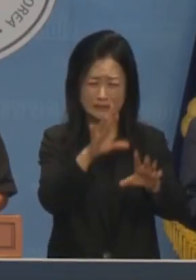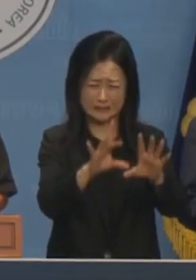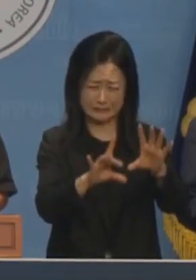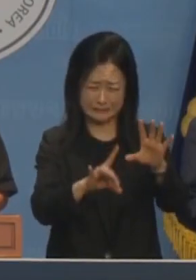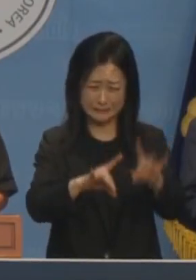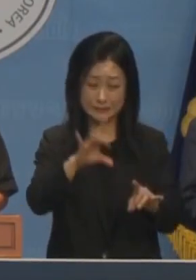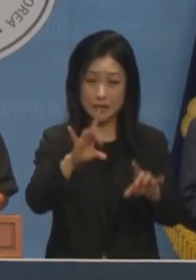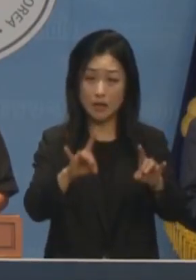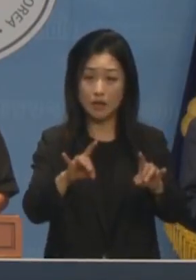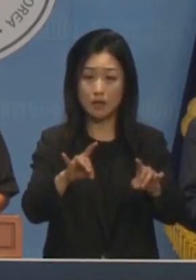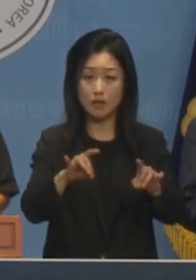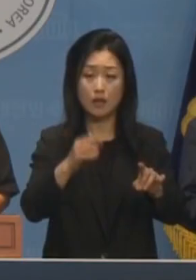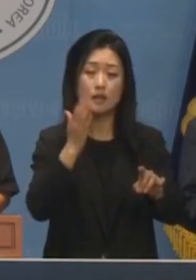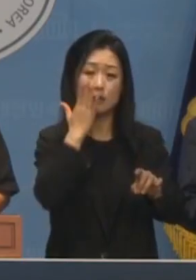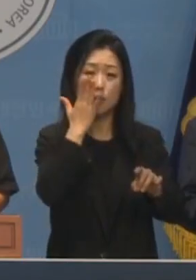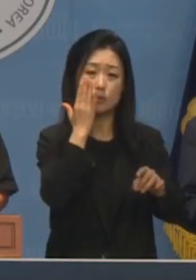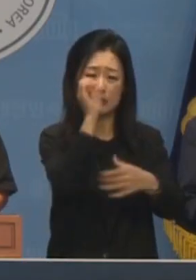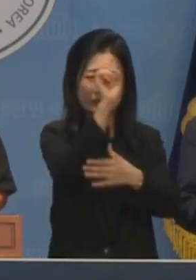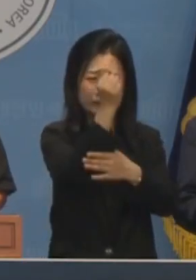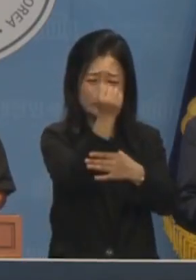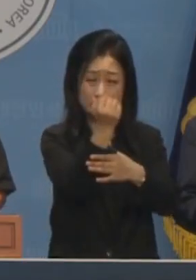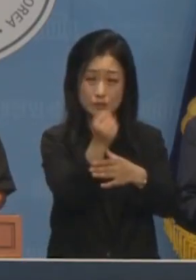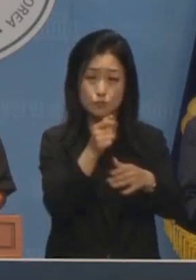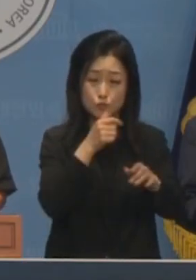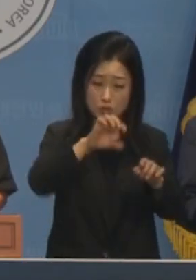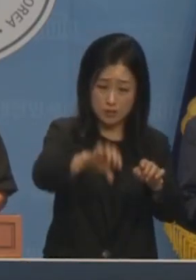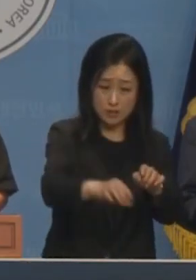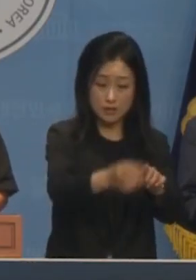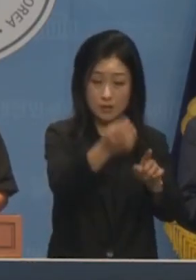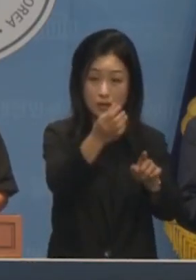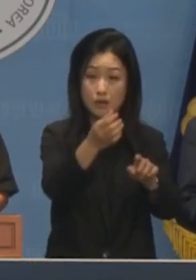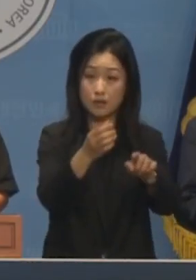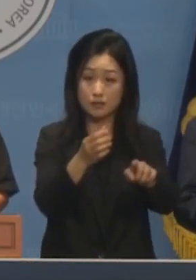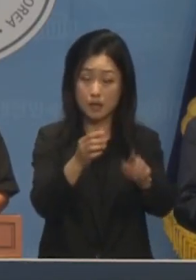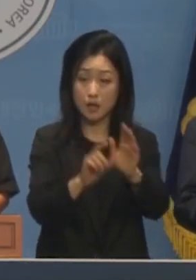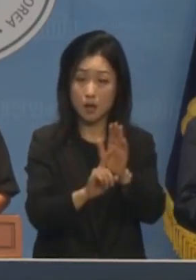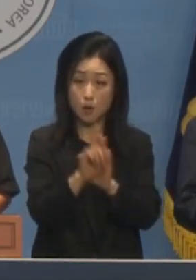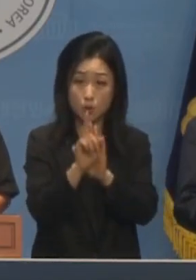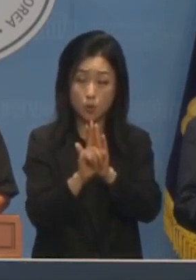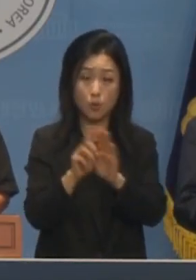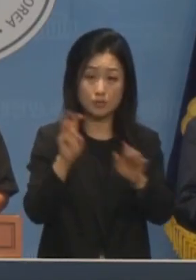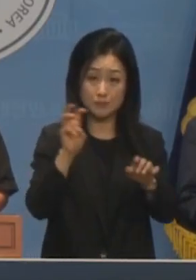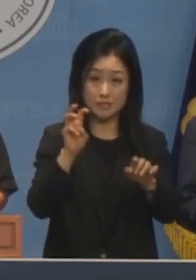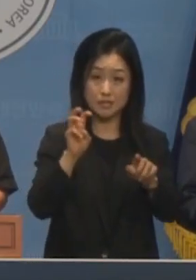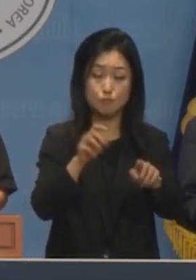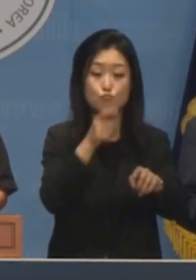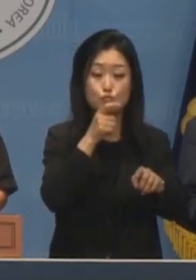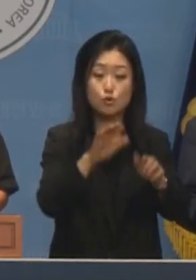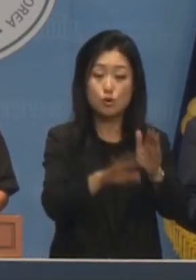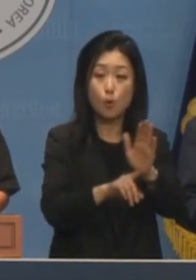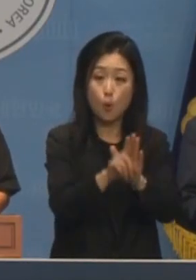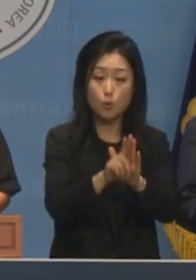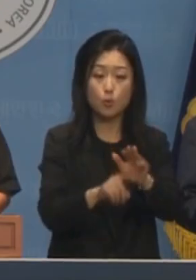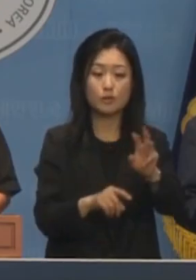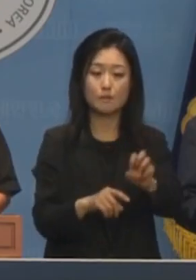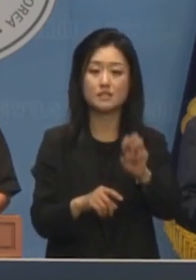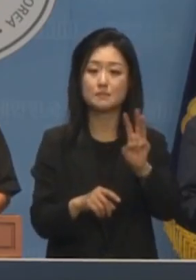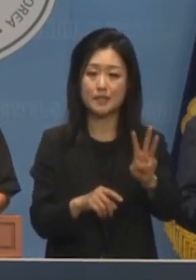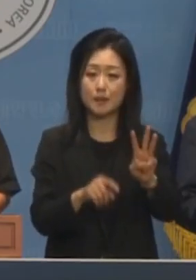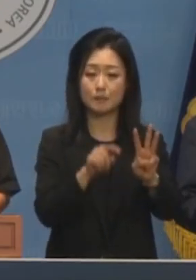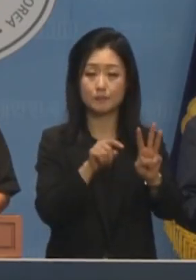녹조가 금강을 뒤덮었습니다. 취수 당시 상온은 30도, 수온은